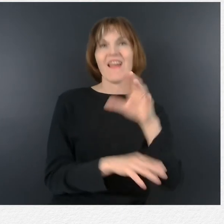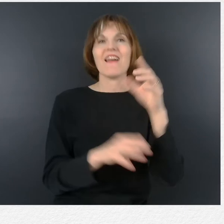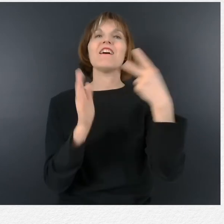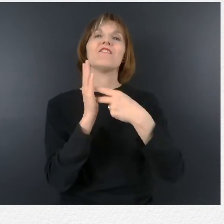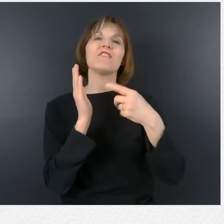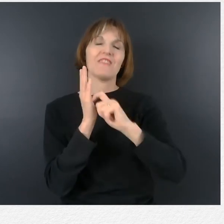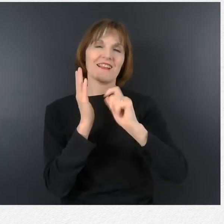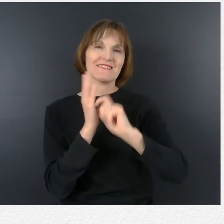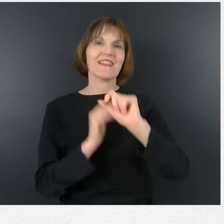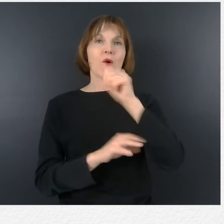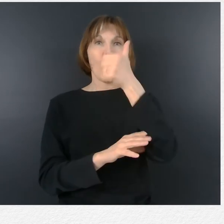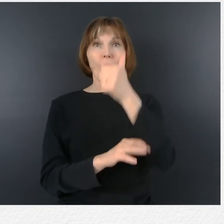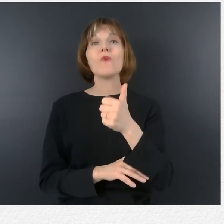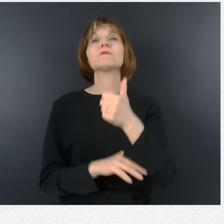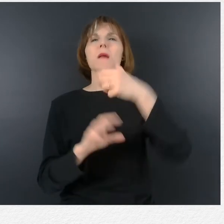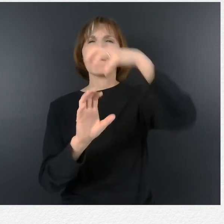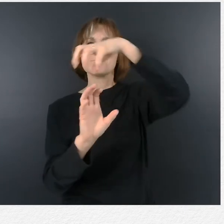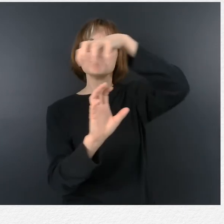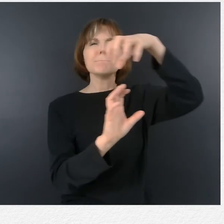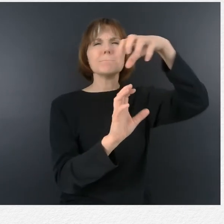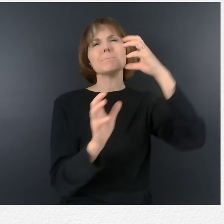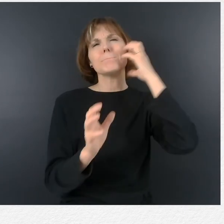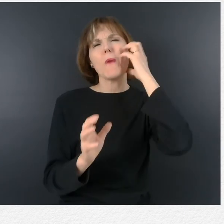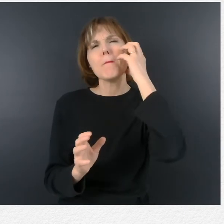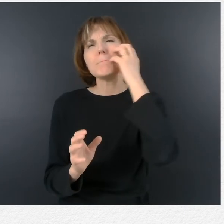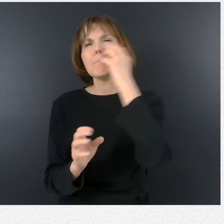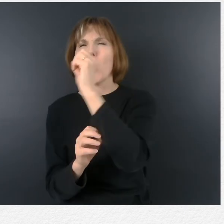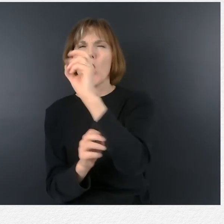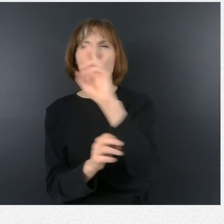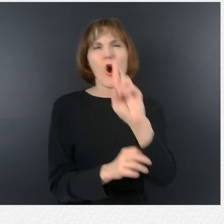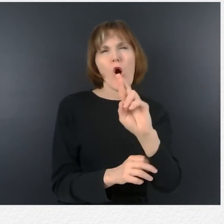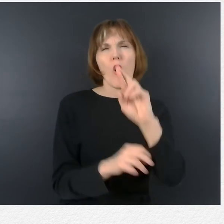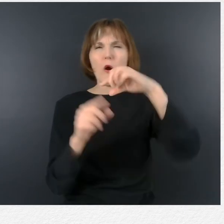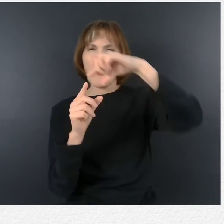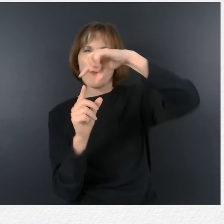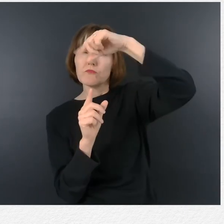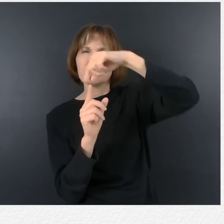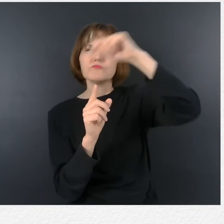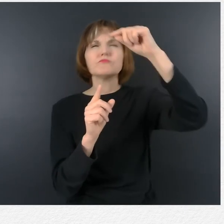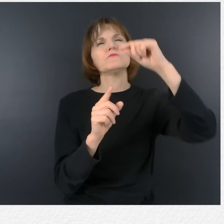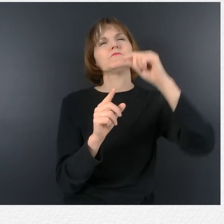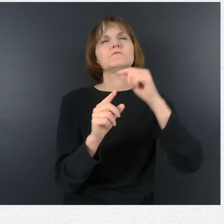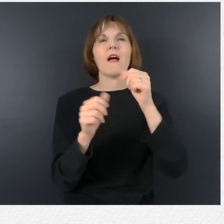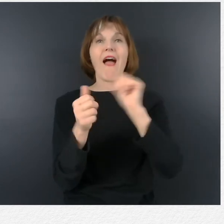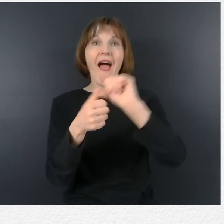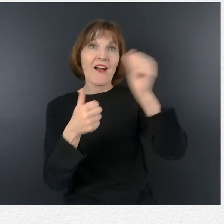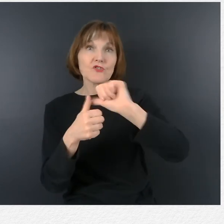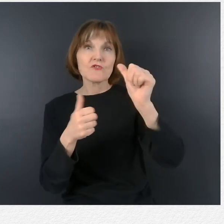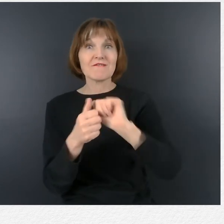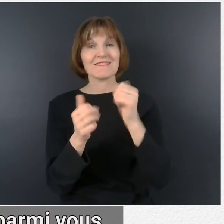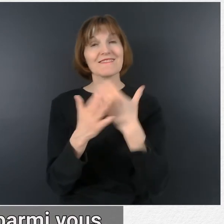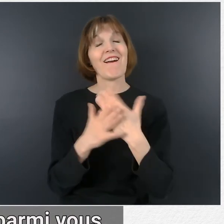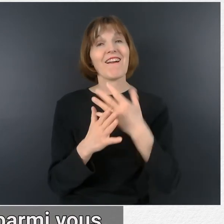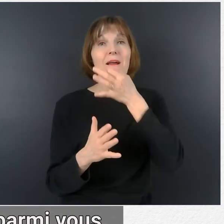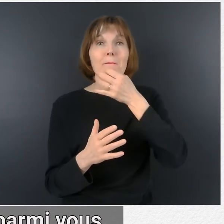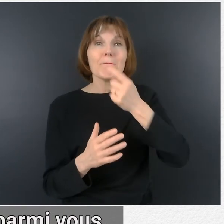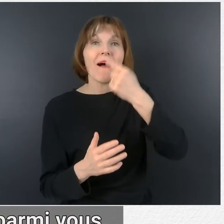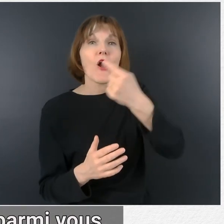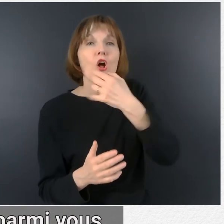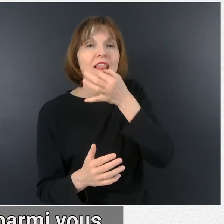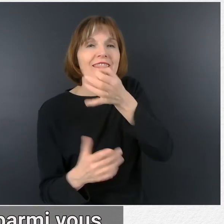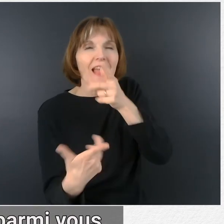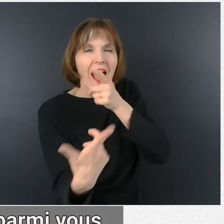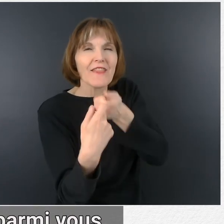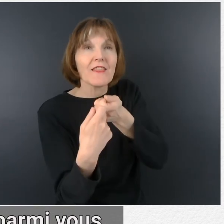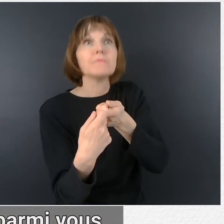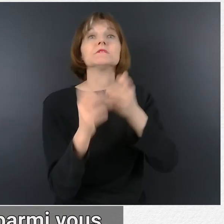ciselures d'argent, ainsi est une parole dite à propos. » Et encore, comme Jésus a dit, « Qu'il n'en soit pas de même parmi